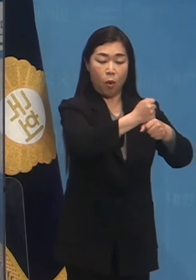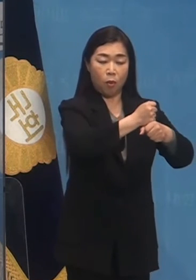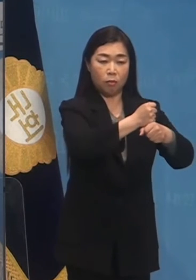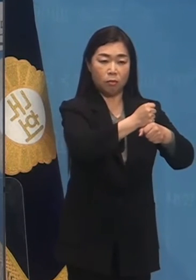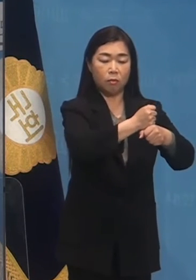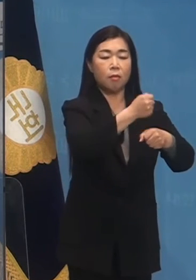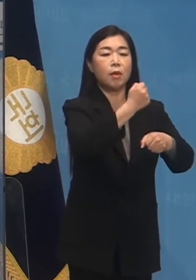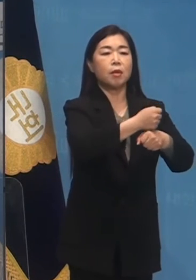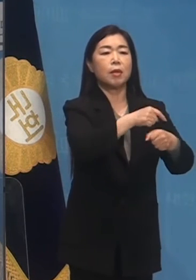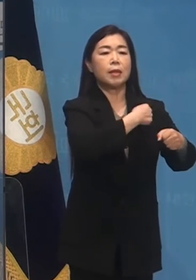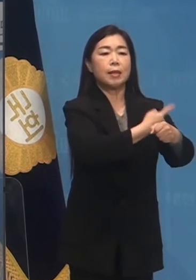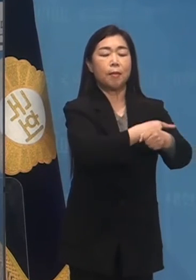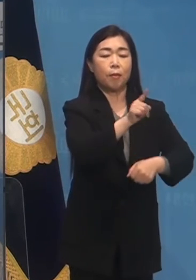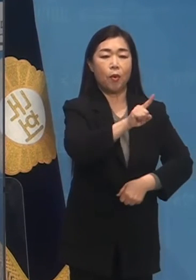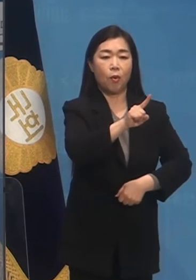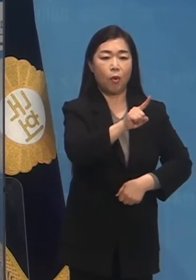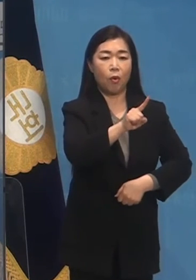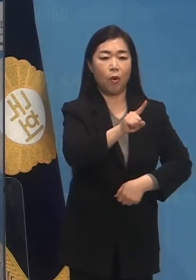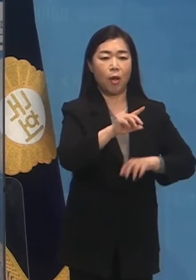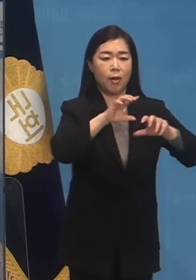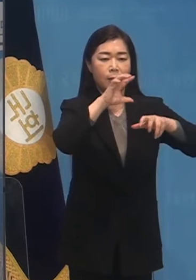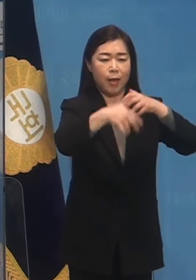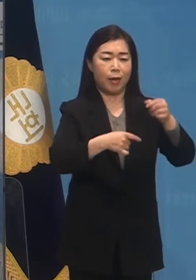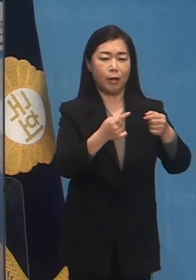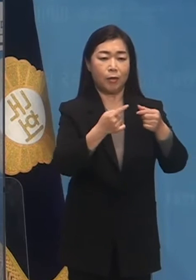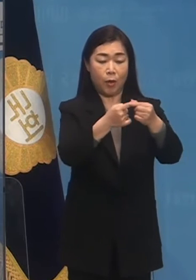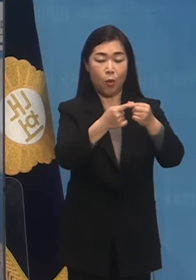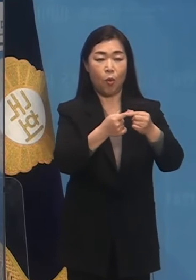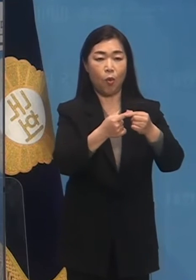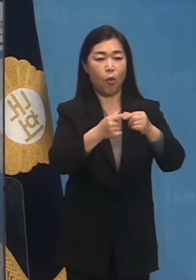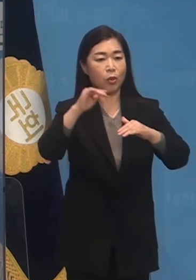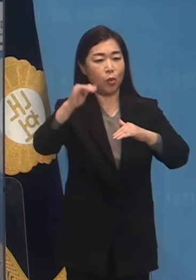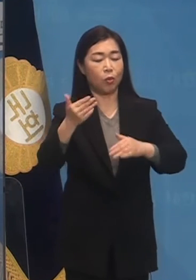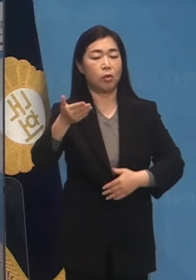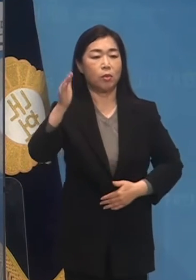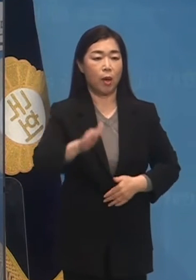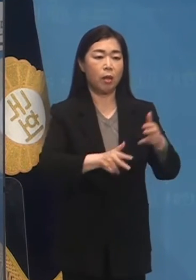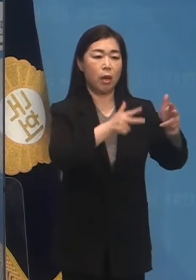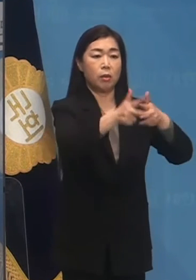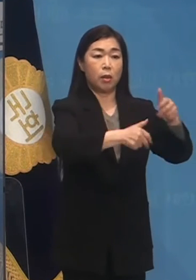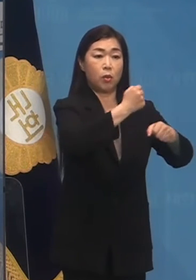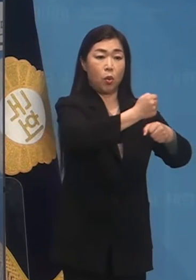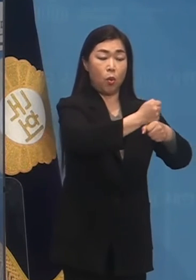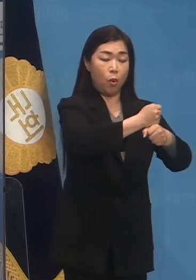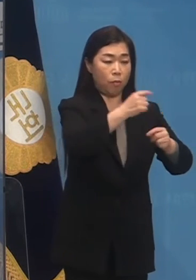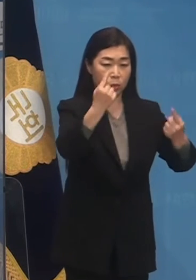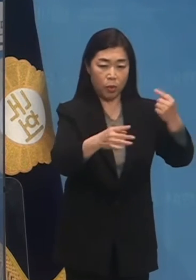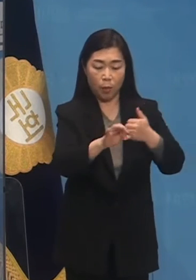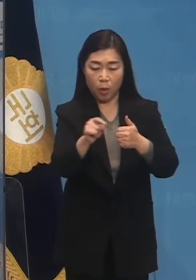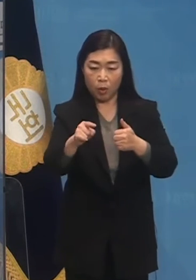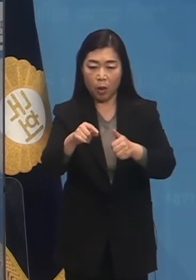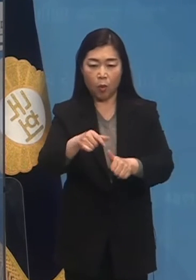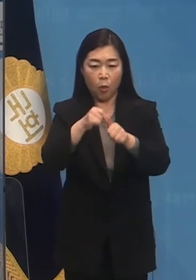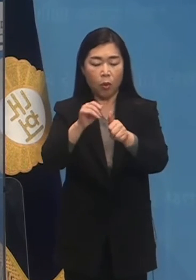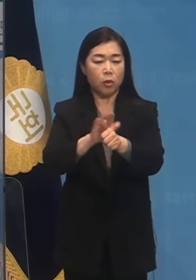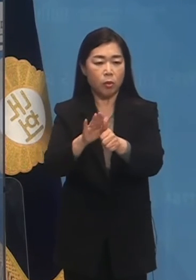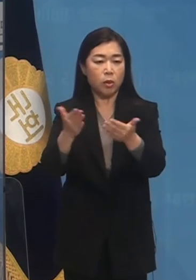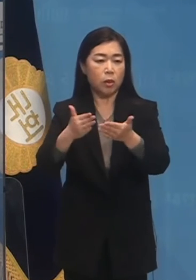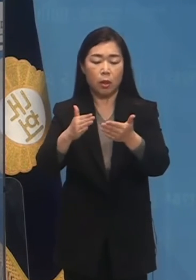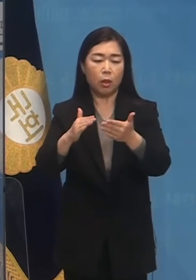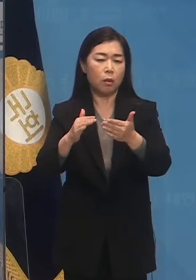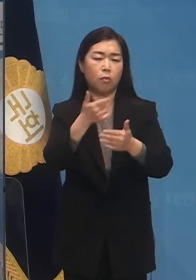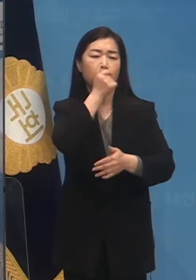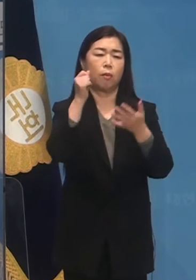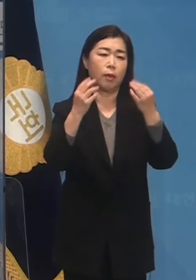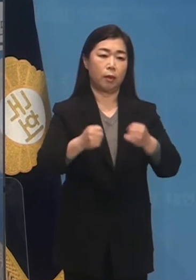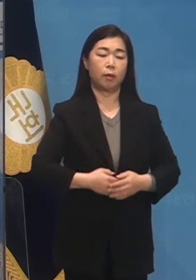수준이지만 고용 비중이 커져가는 서비스업의 생산성은 제조업에 비해 현저히 낮습니다.